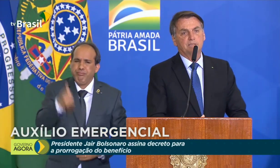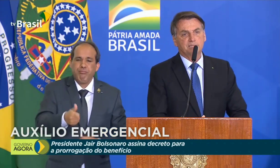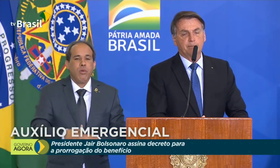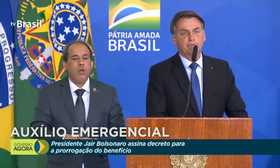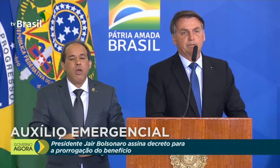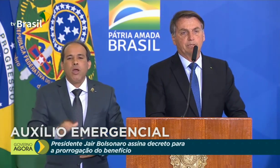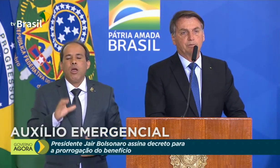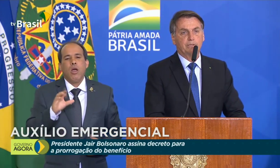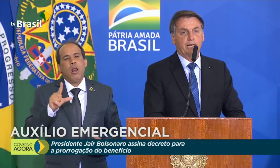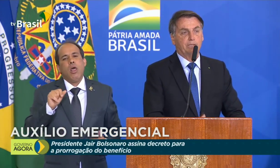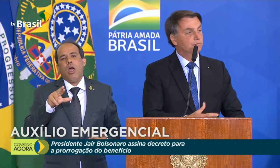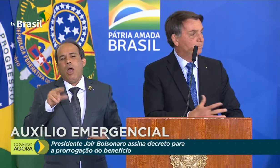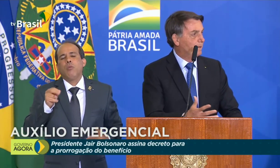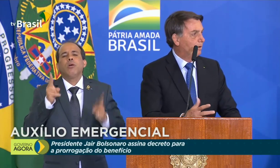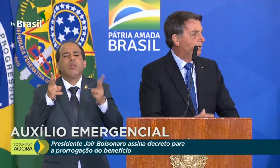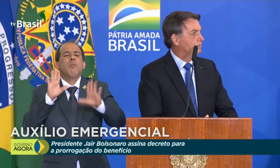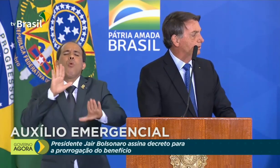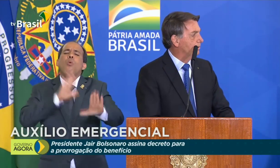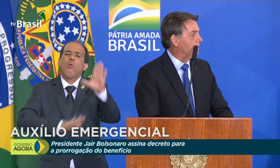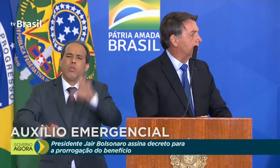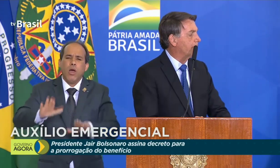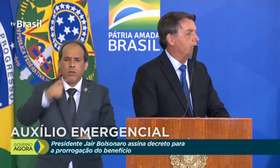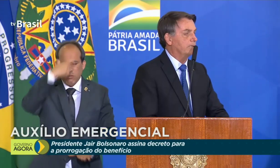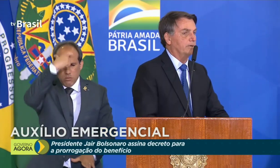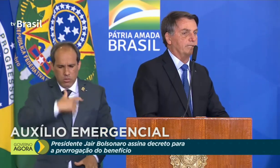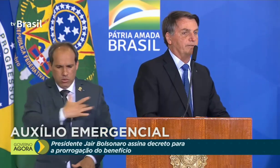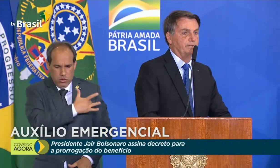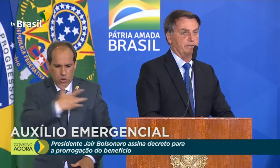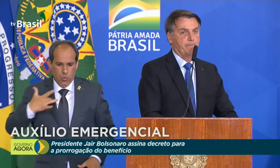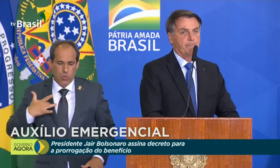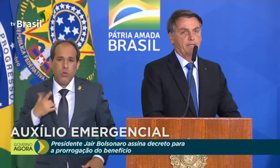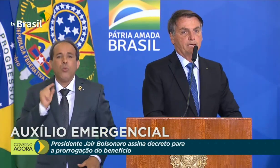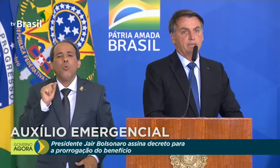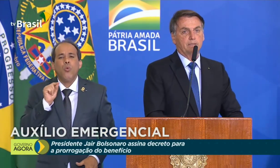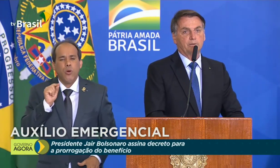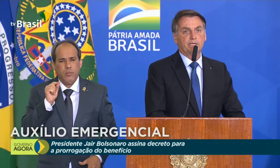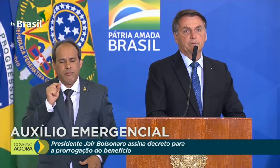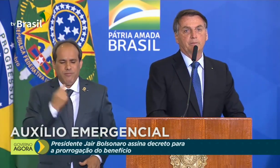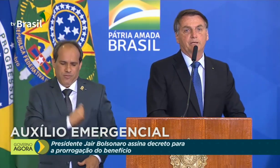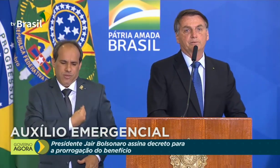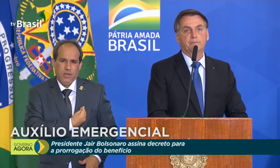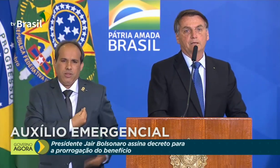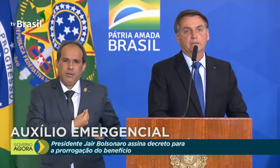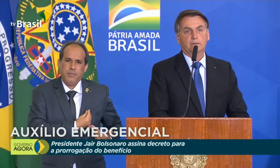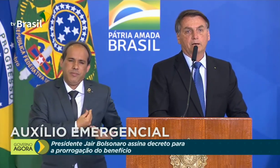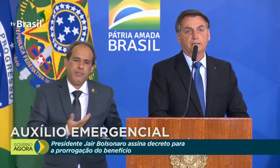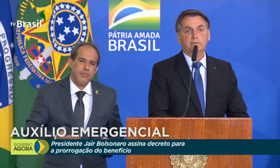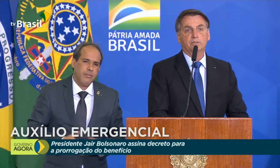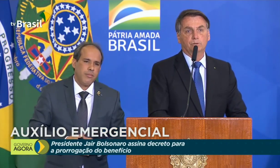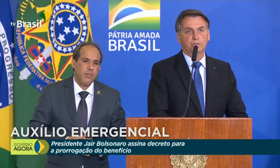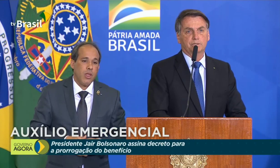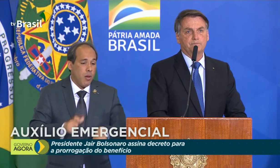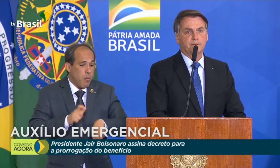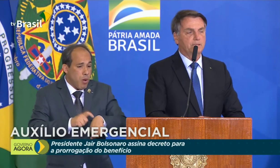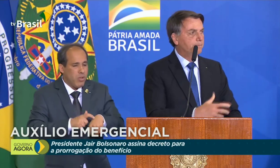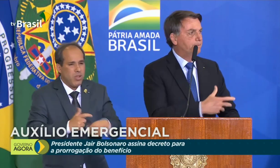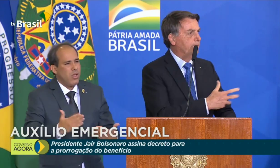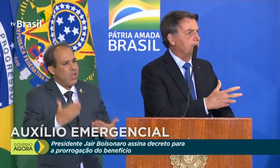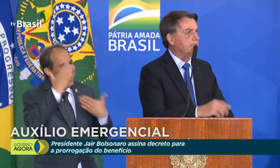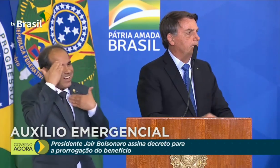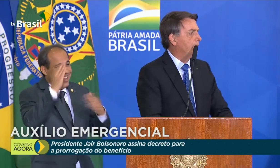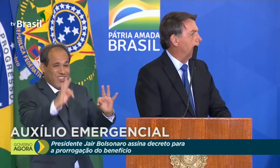obviamente, sempre tomando cuidado com o bem maior de todos nós, que é a nossa vida. Então, nesse momento, eu agradeço a todos,